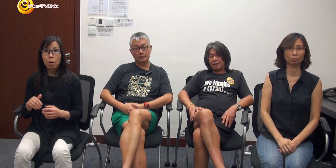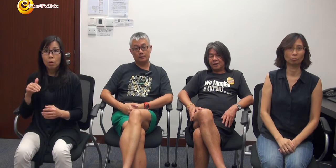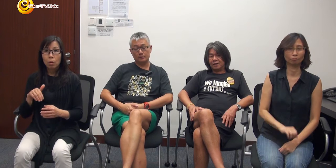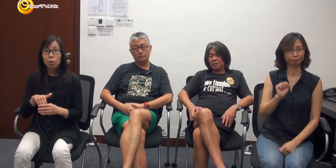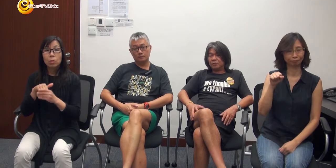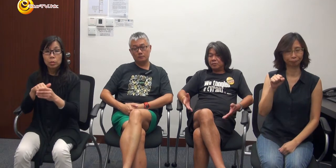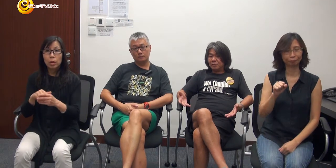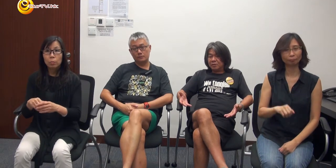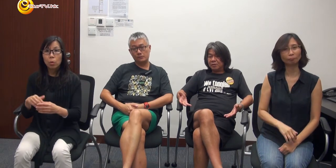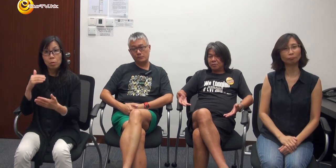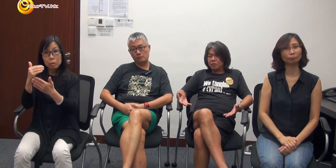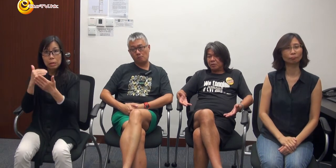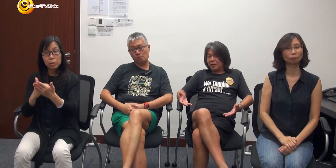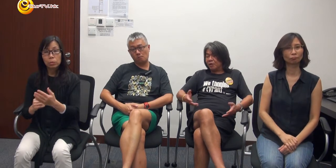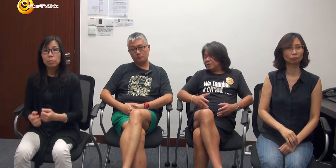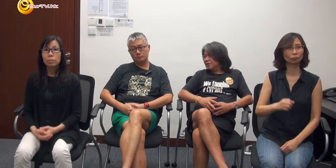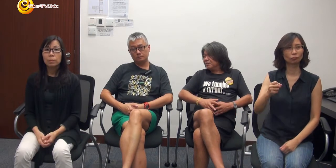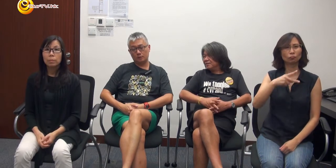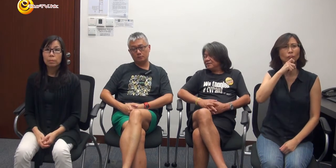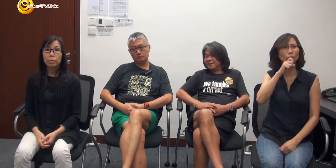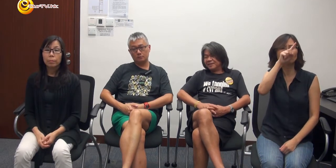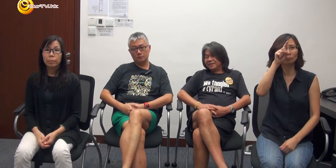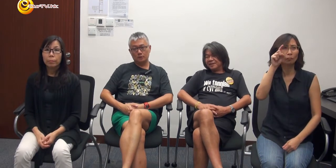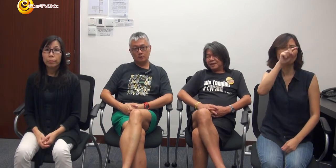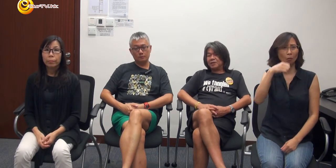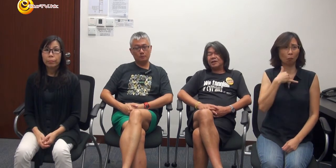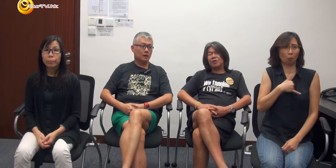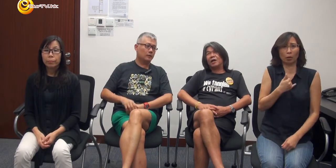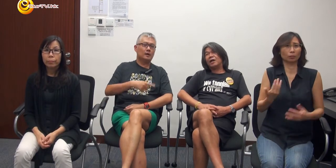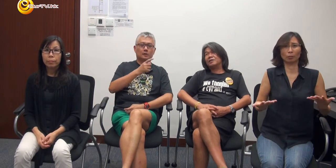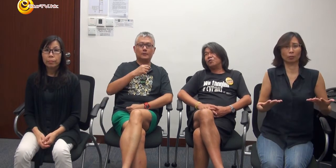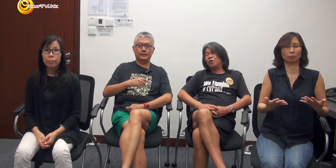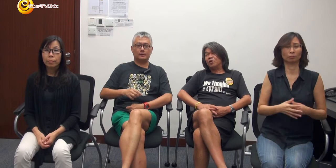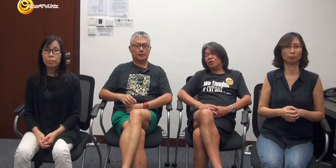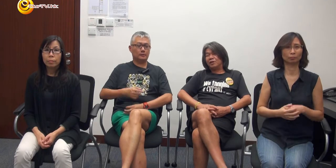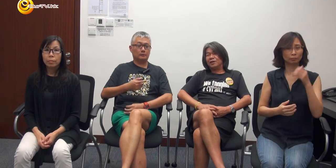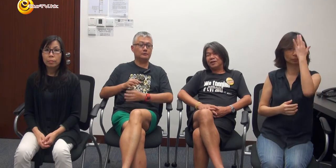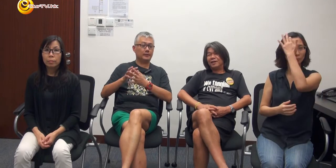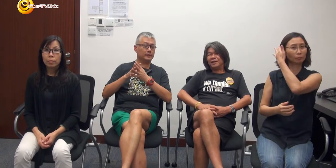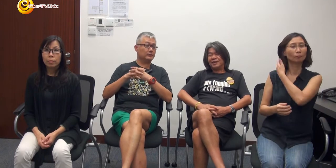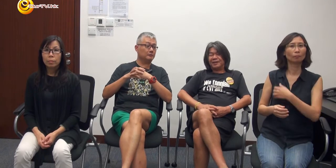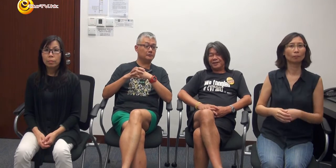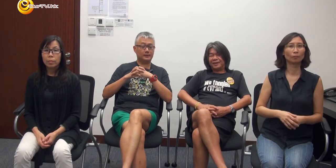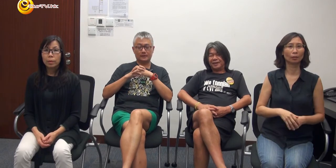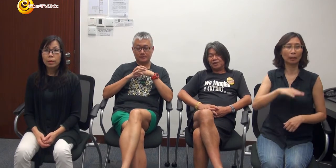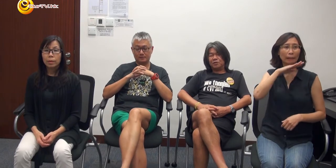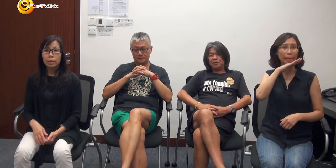啦，咁仲有咩懷疑 咧？係咯。 咁同就話咧， 同埋係咯，首付啊嘛，而家等首付啊嘛。 等首付。 係